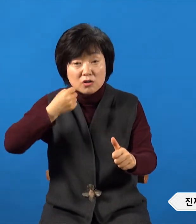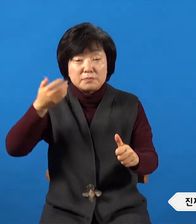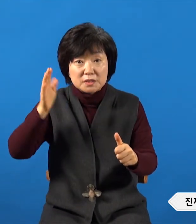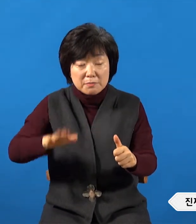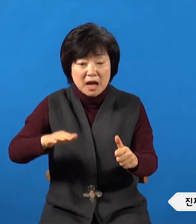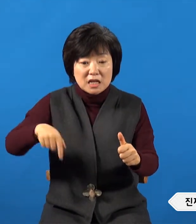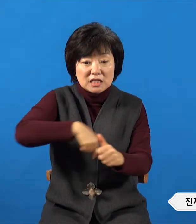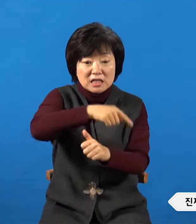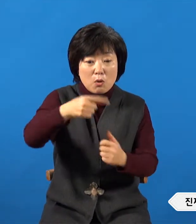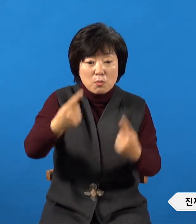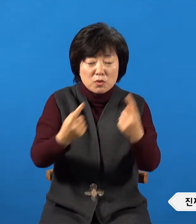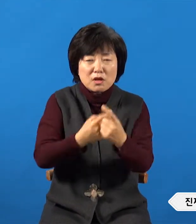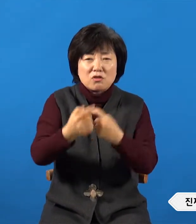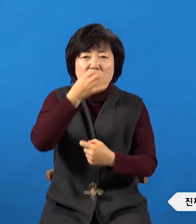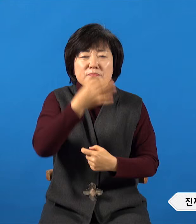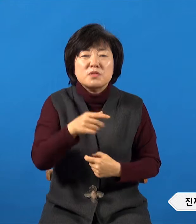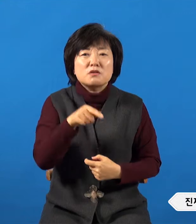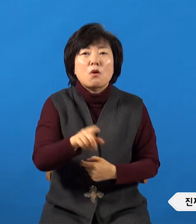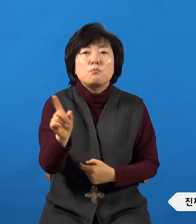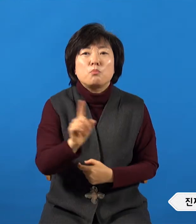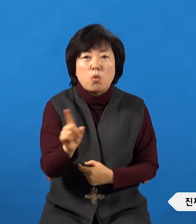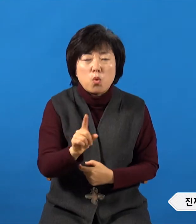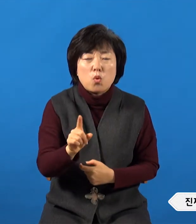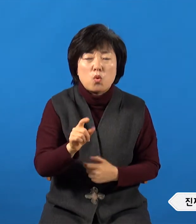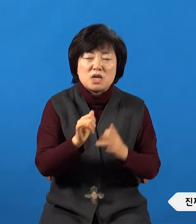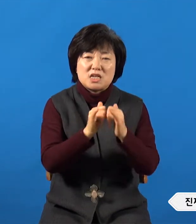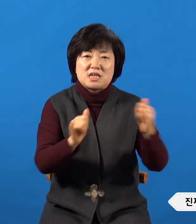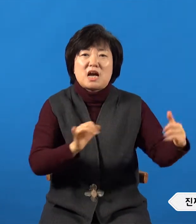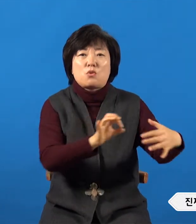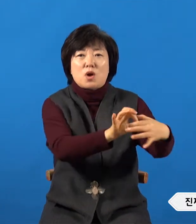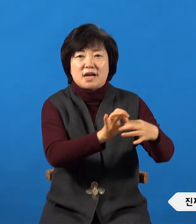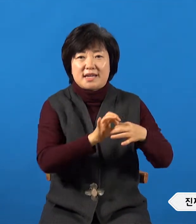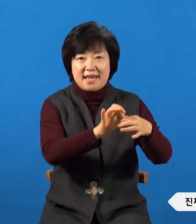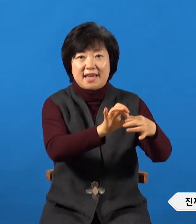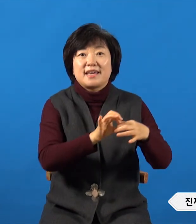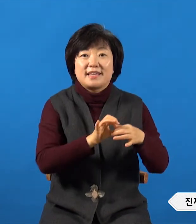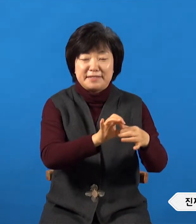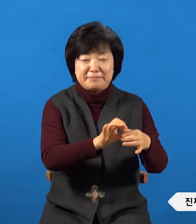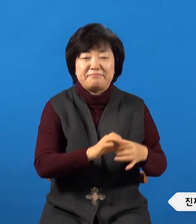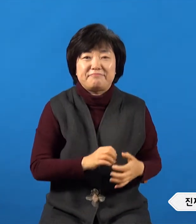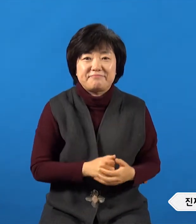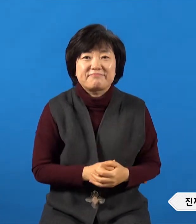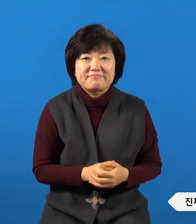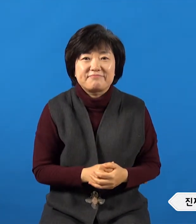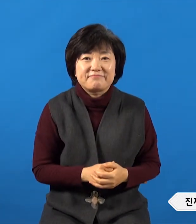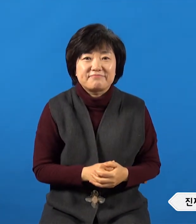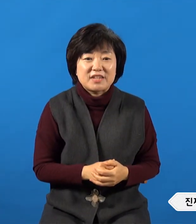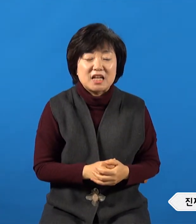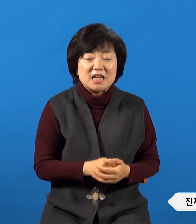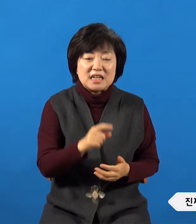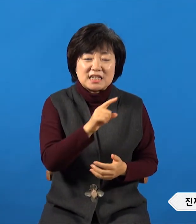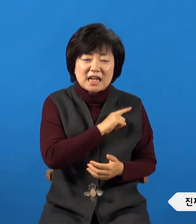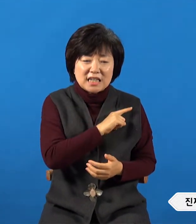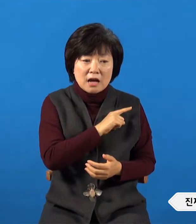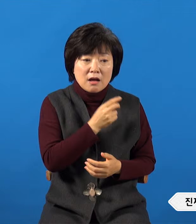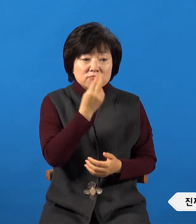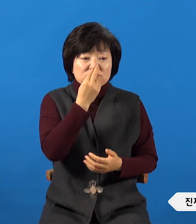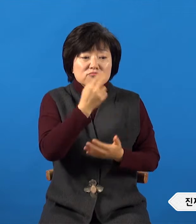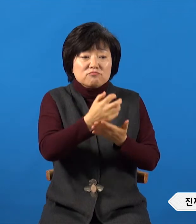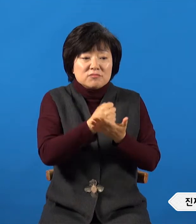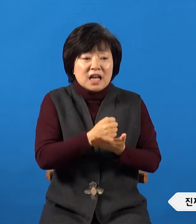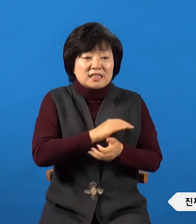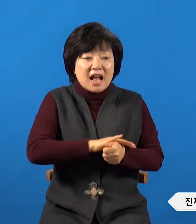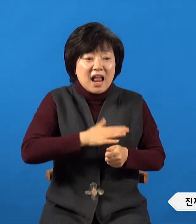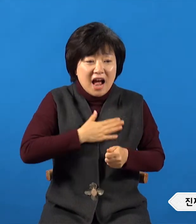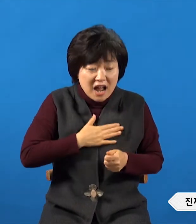하지만 상황보다 더 힘든 것이 있다면 바로 이 인간관계가 아닌가 싶습니다. 아니, 그렇게 가장 잘